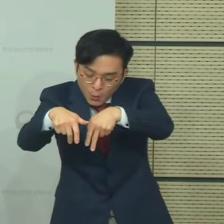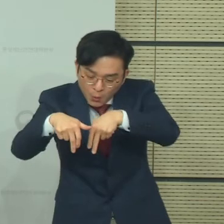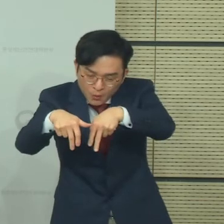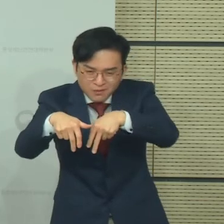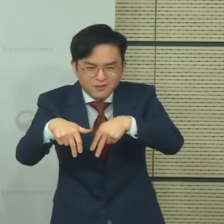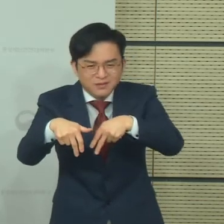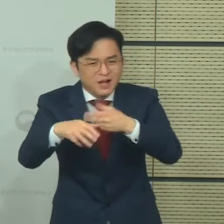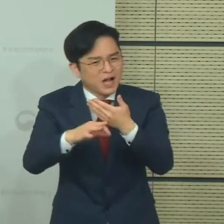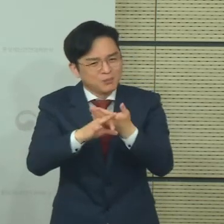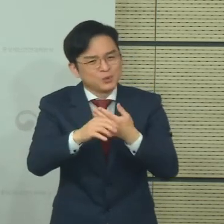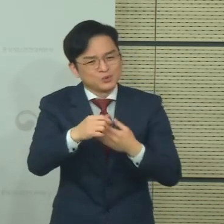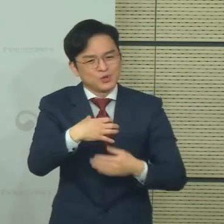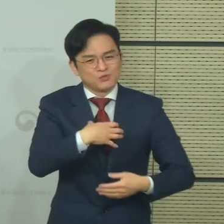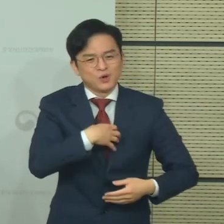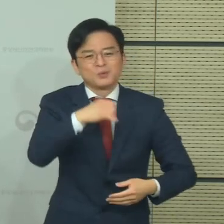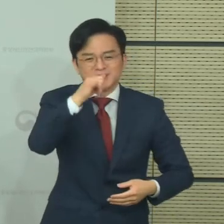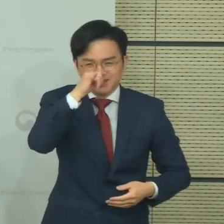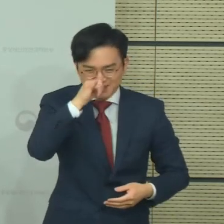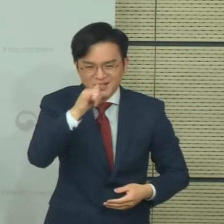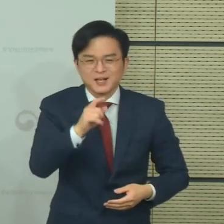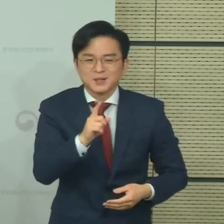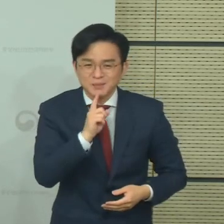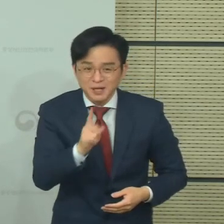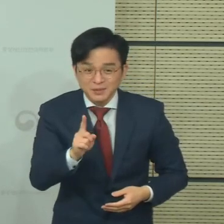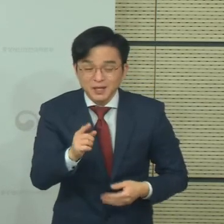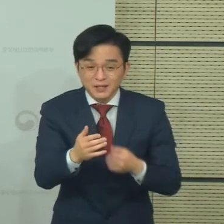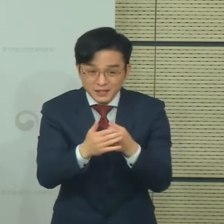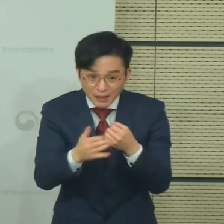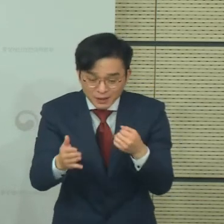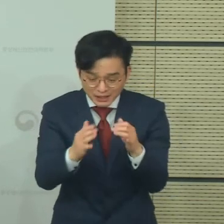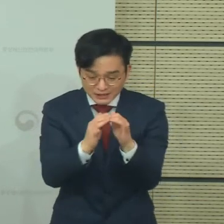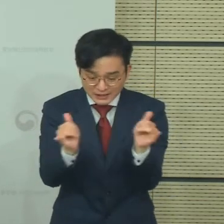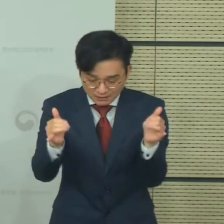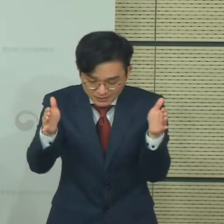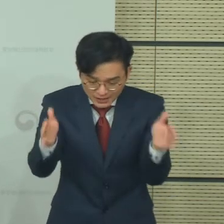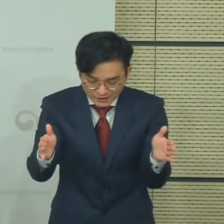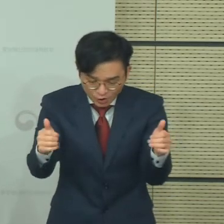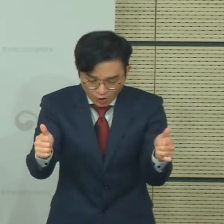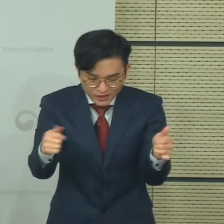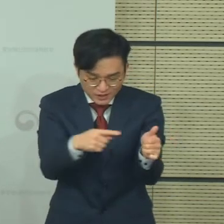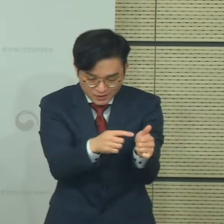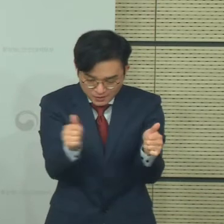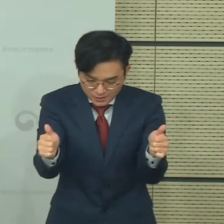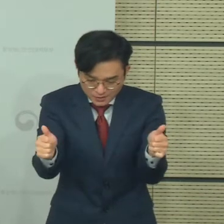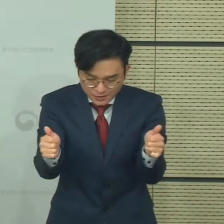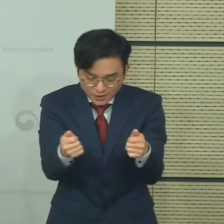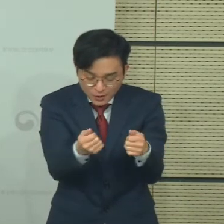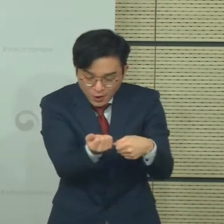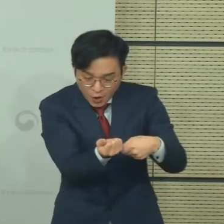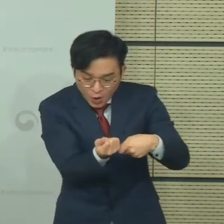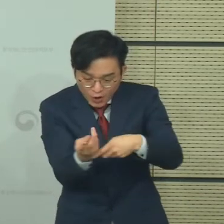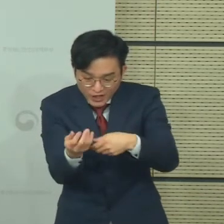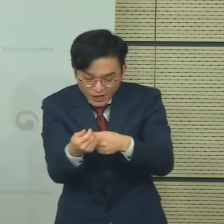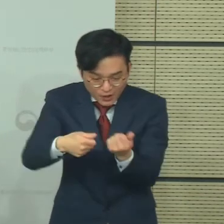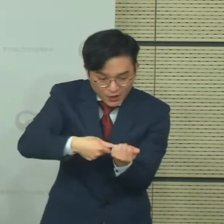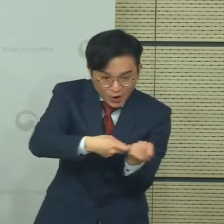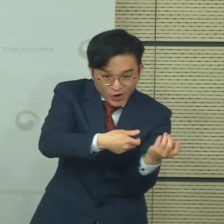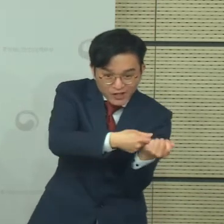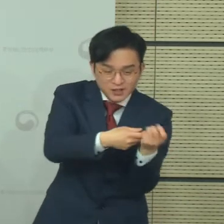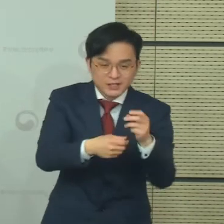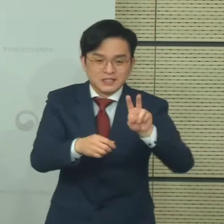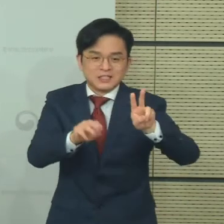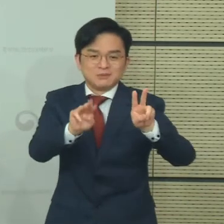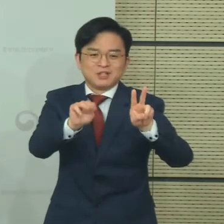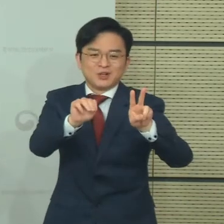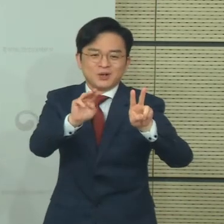저희들이 비교적 이제 하도록 그렇게 이야기를 하고 있습니다. 물론 이제 집에 계속해서 있으시는 것이